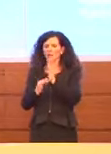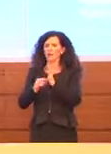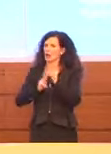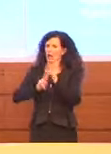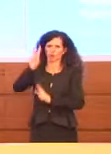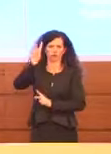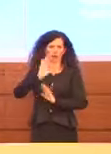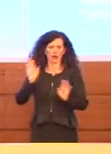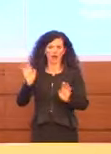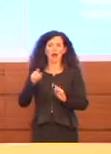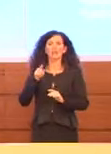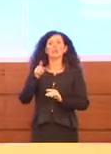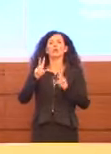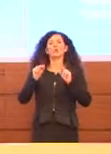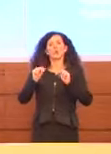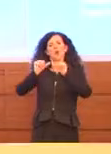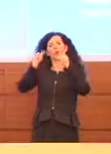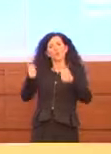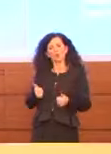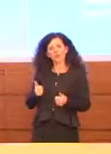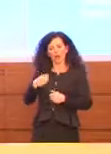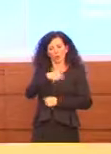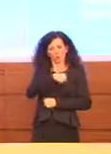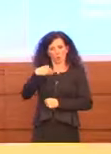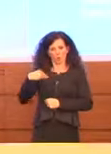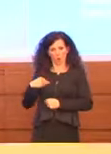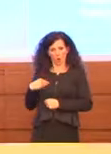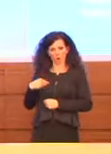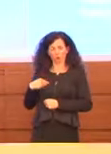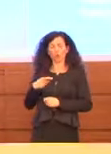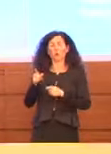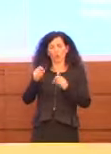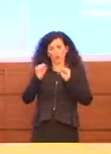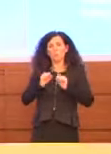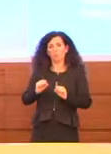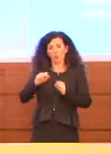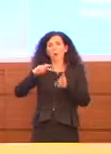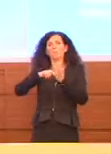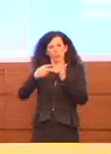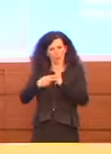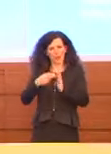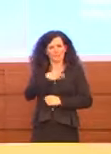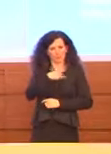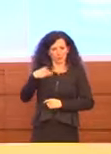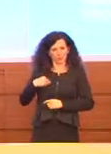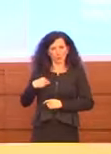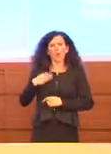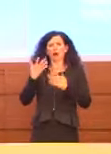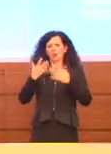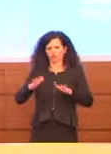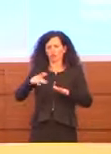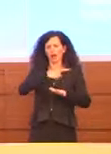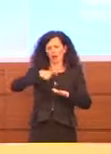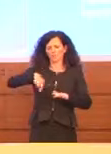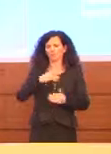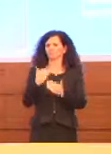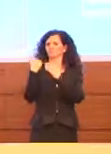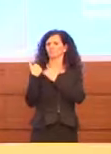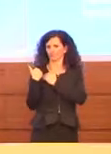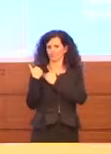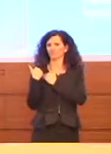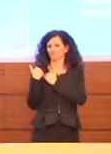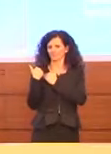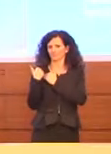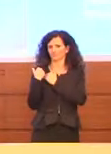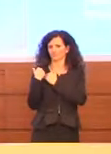pneumologico e non solo pneumologico perché possono avere anche problematiche ma ci stiamo già facendo carico con un nuovo modello di questi